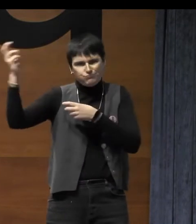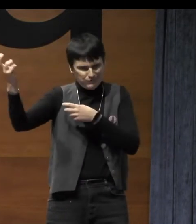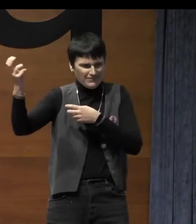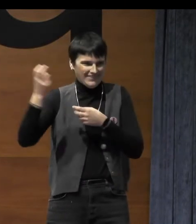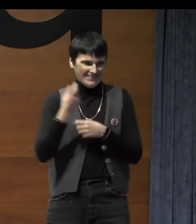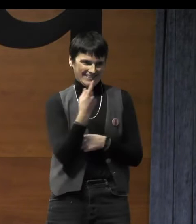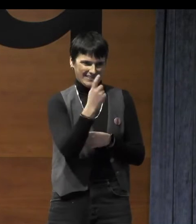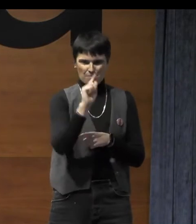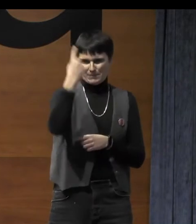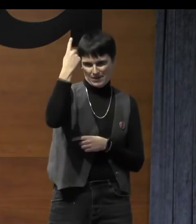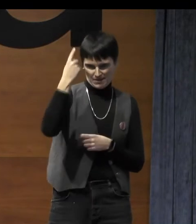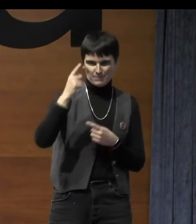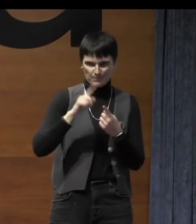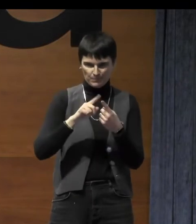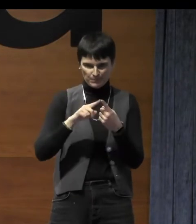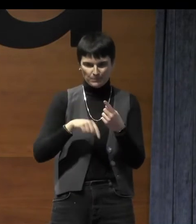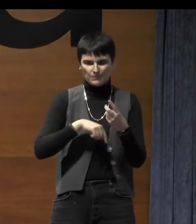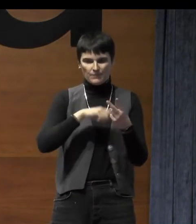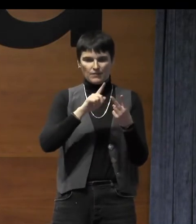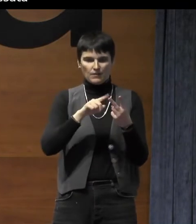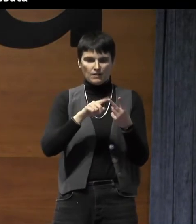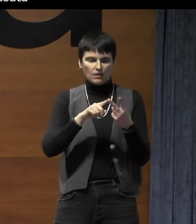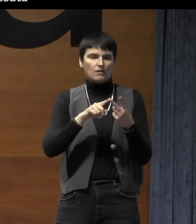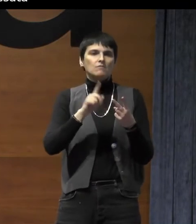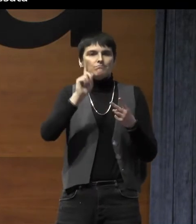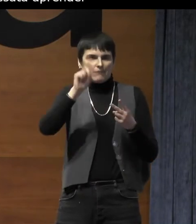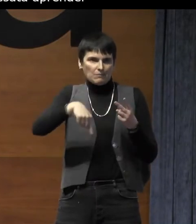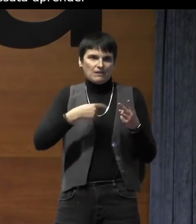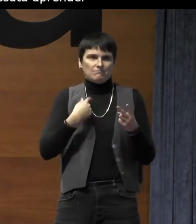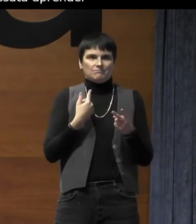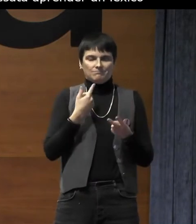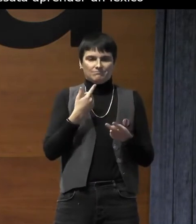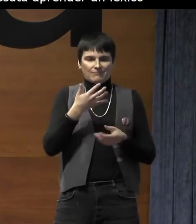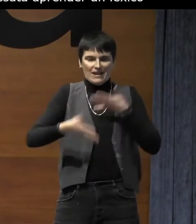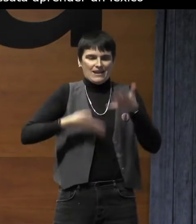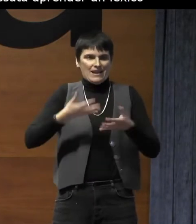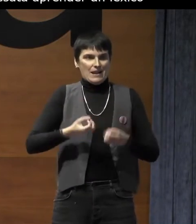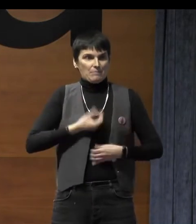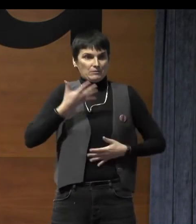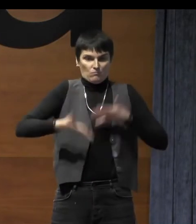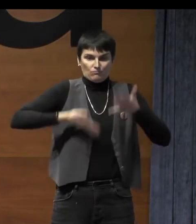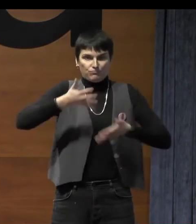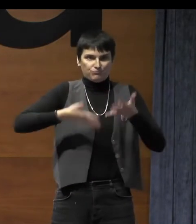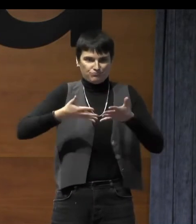contestaba que les interesaba aprender un léxico diferente al usado en casa.